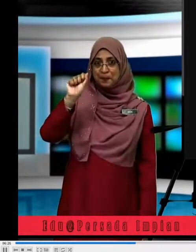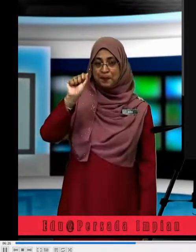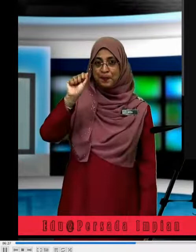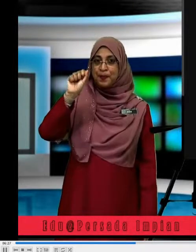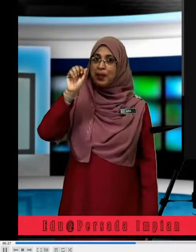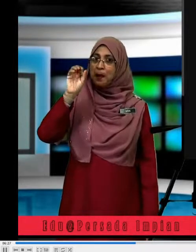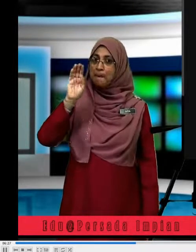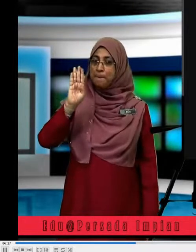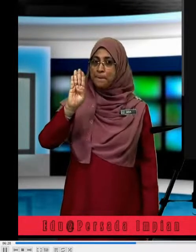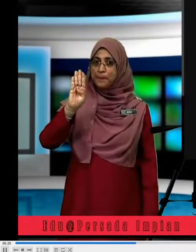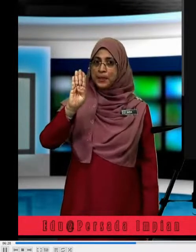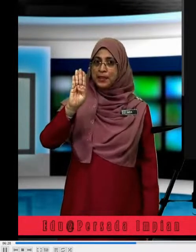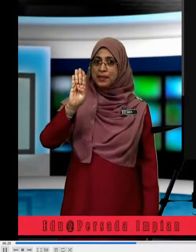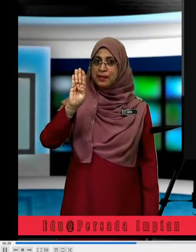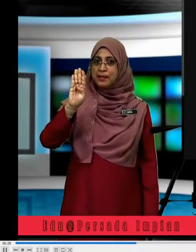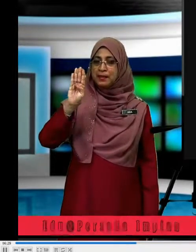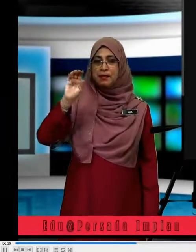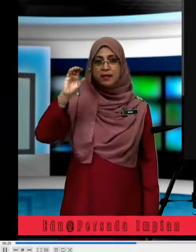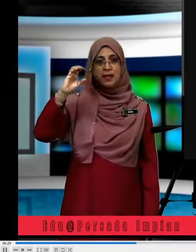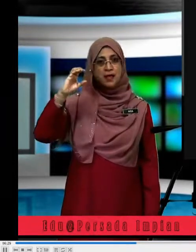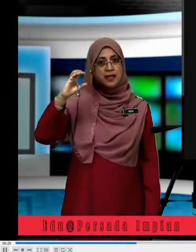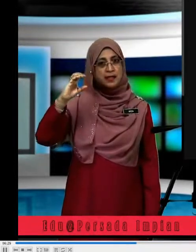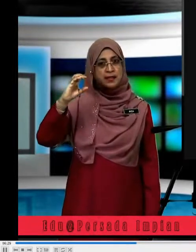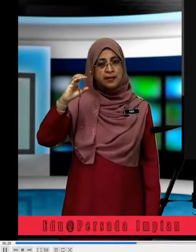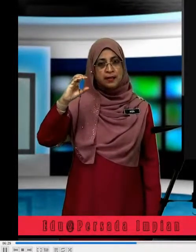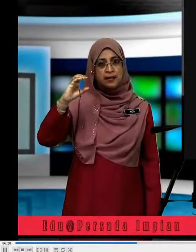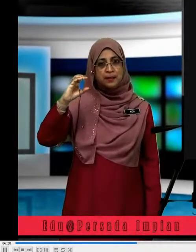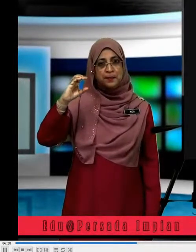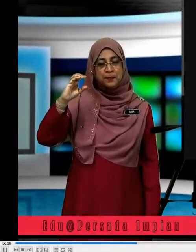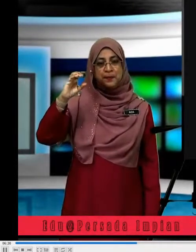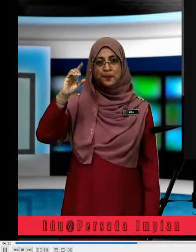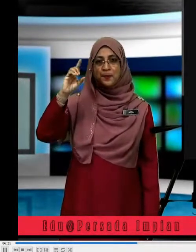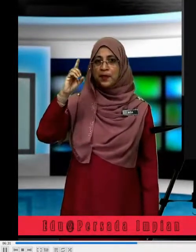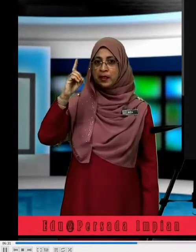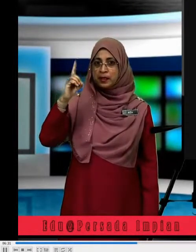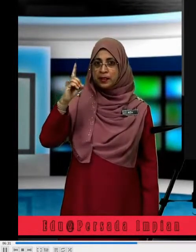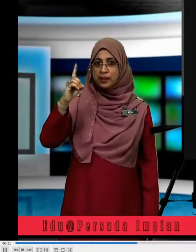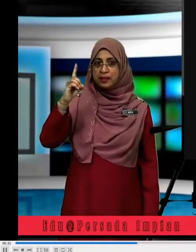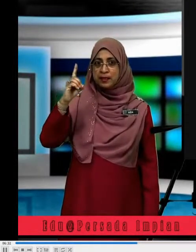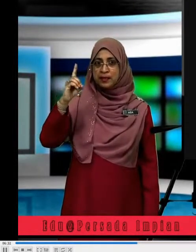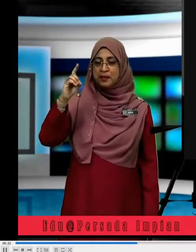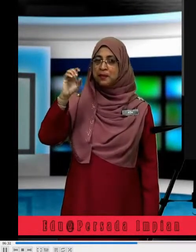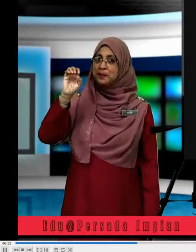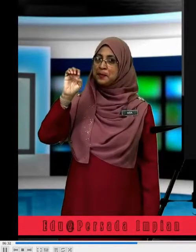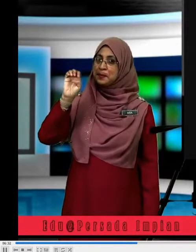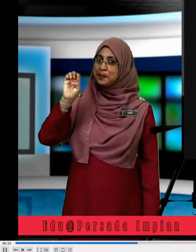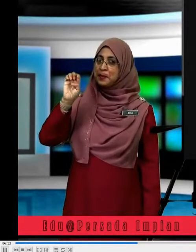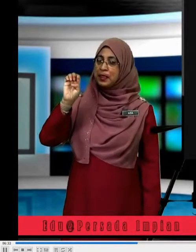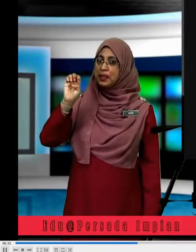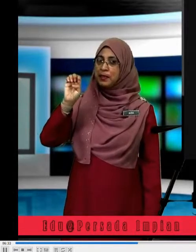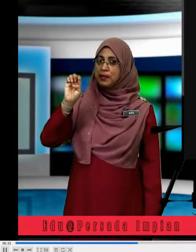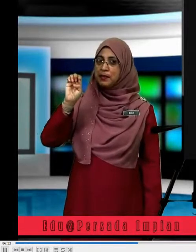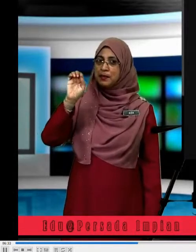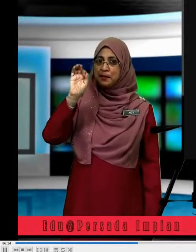ih a b c d e